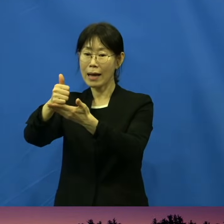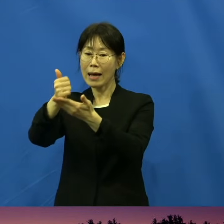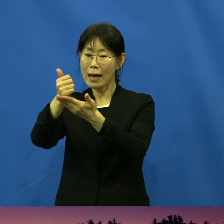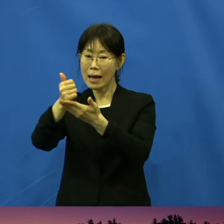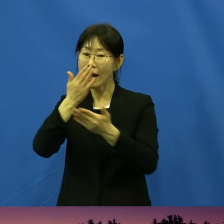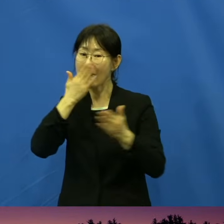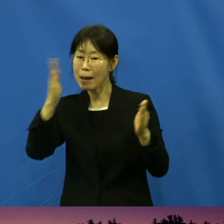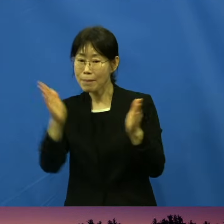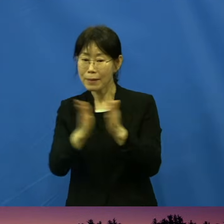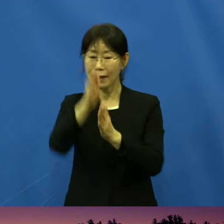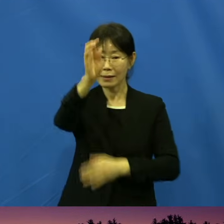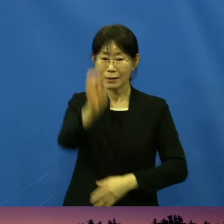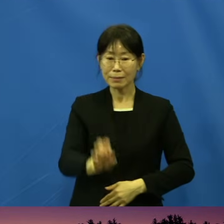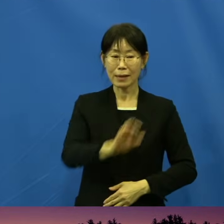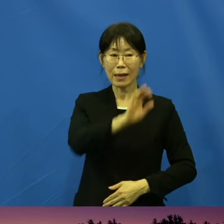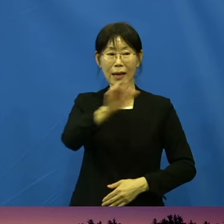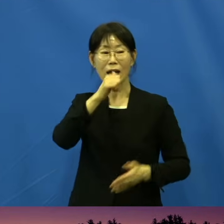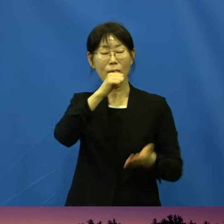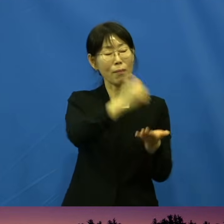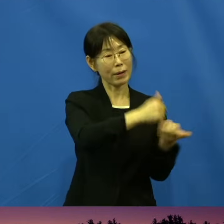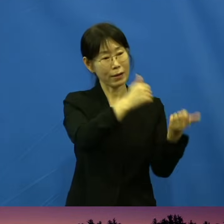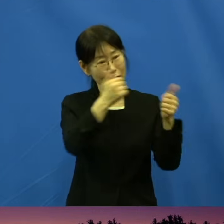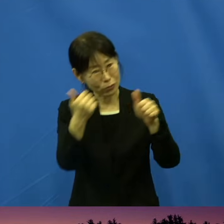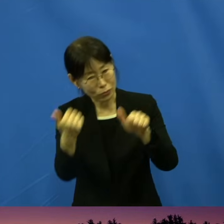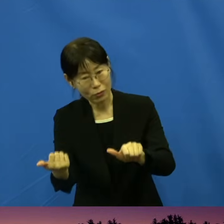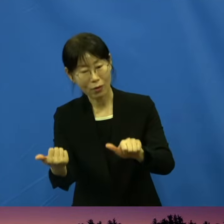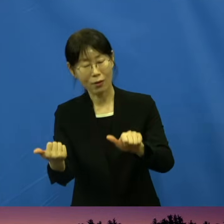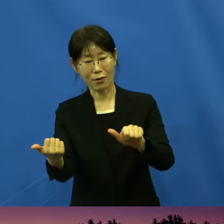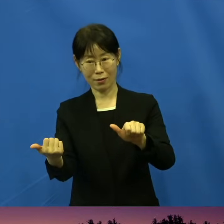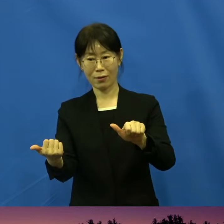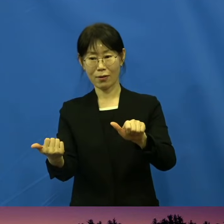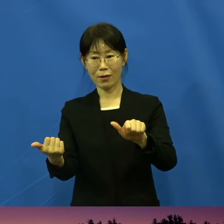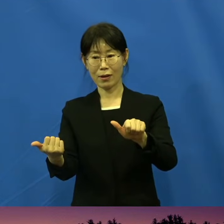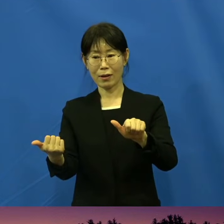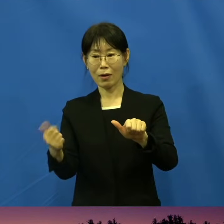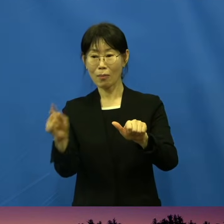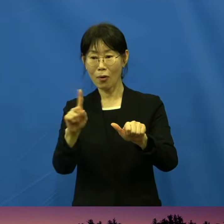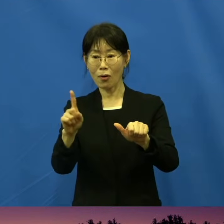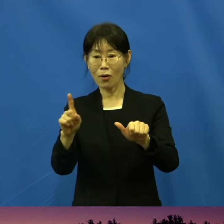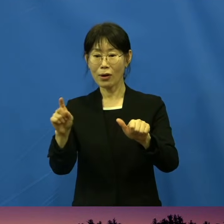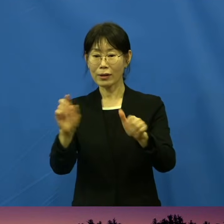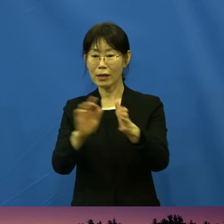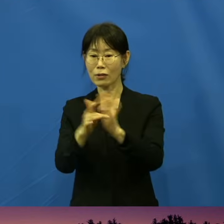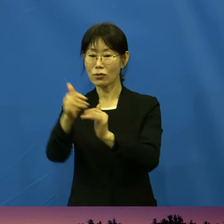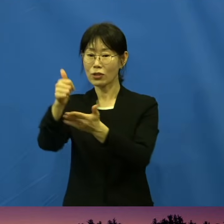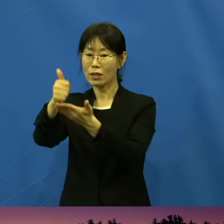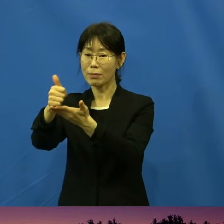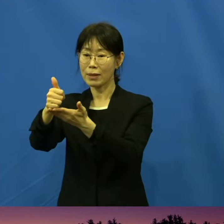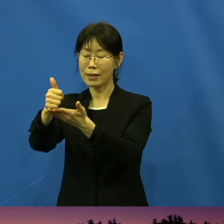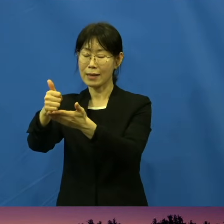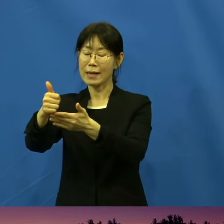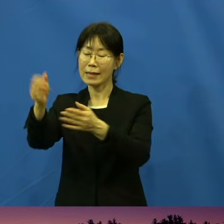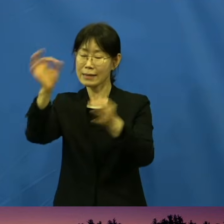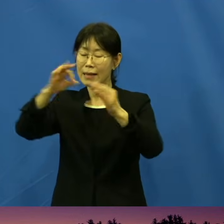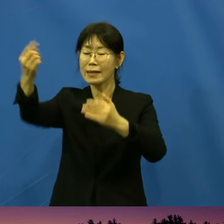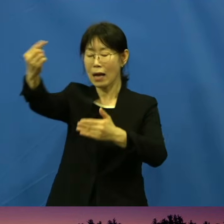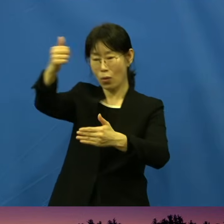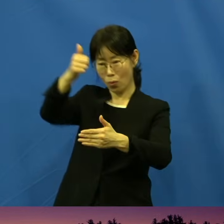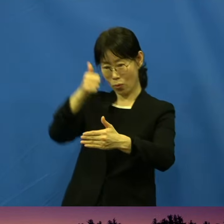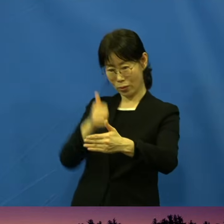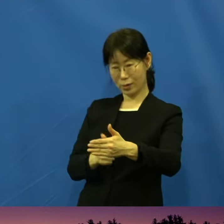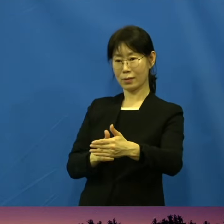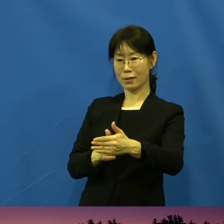이것은 존재론적 변화예요. 그리스도가 내 인생에 찾아오신 거죠. 어디요? 내 안에. In me, 내